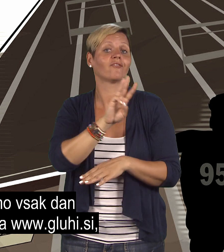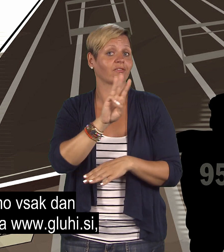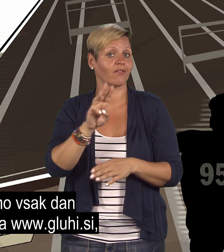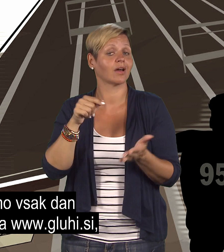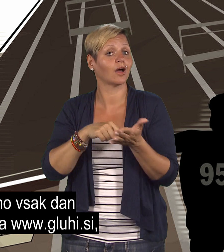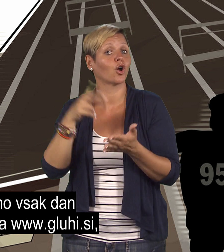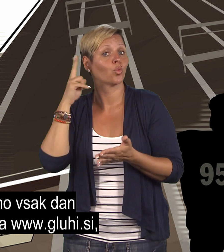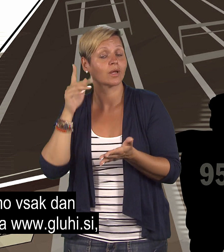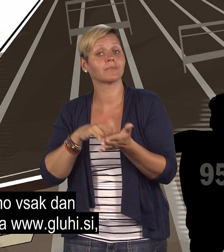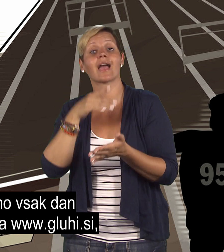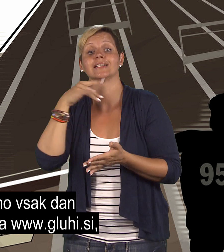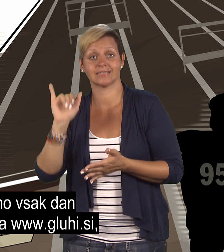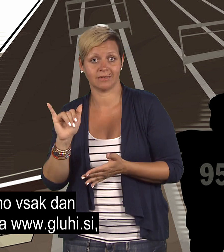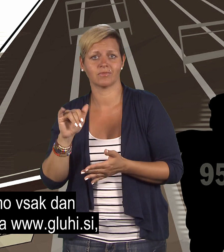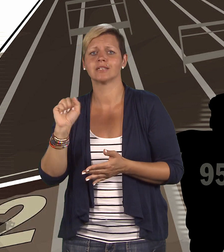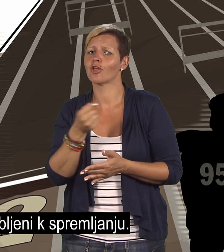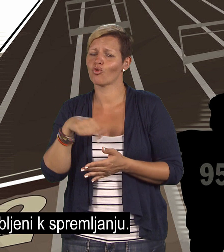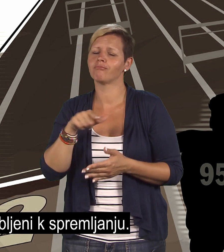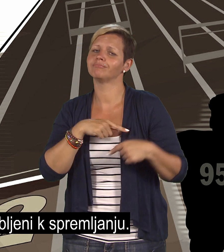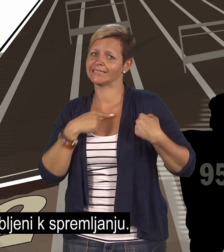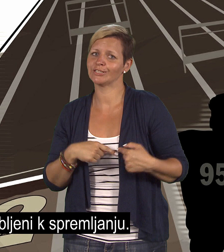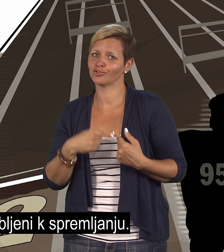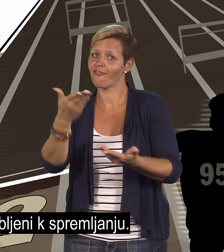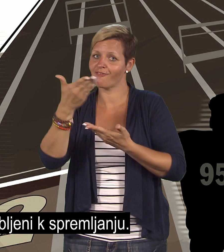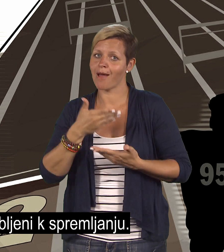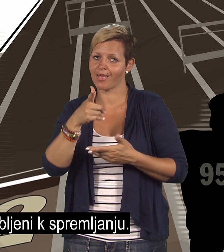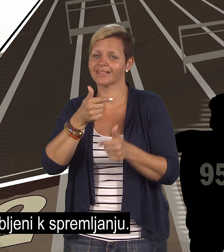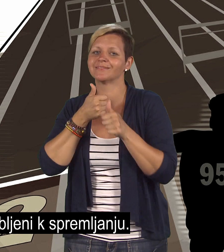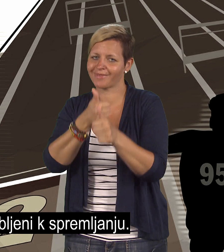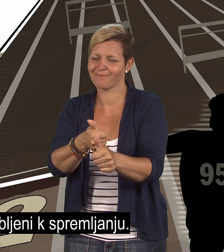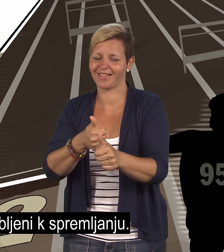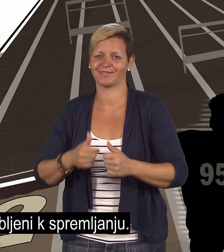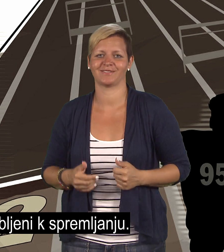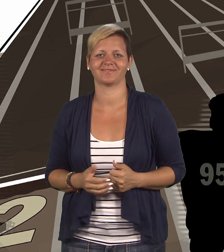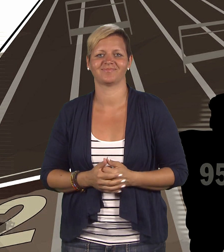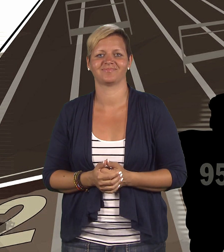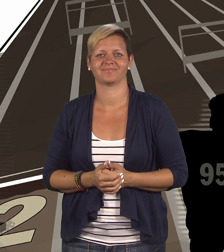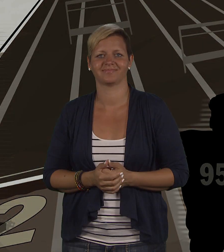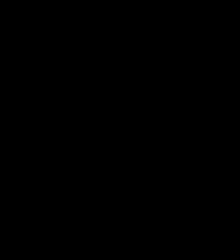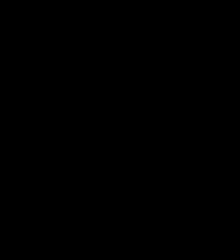www.gluhi.si, zato prisrčno vabljeni k spremljanju.